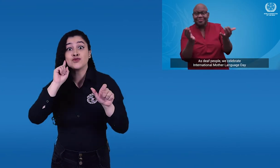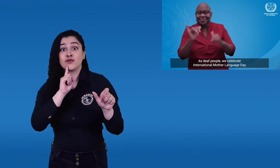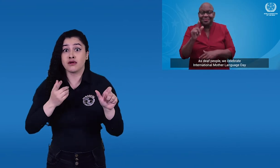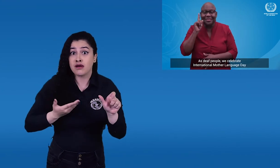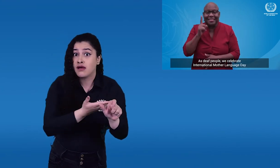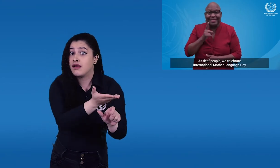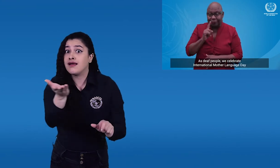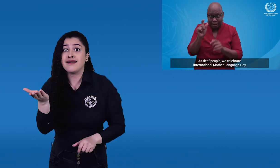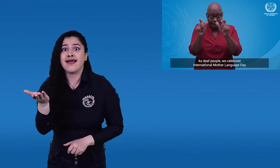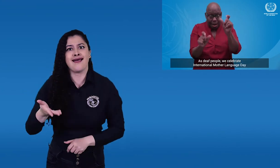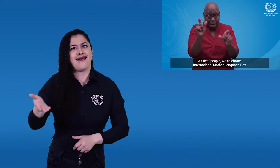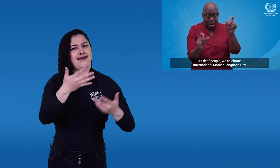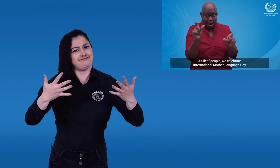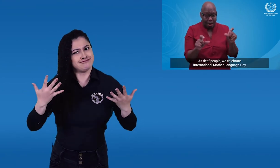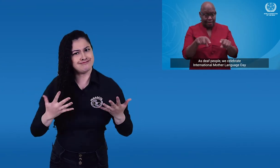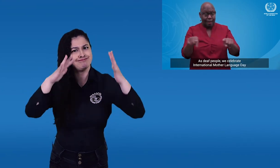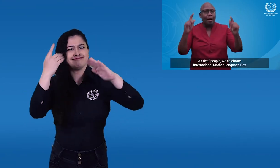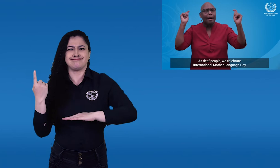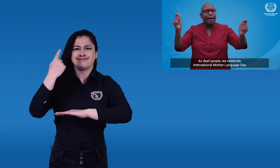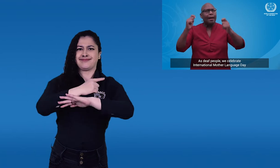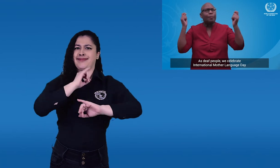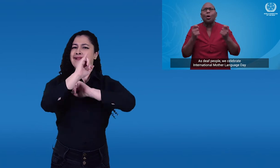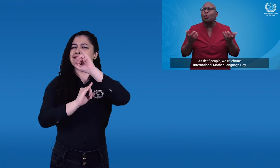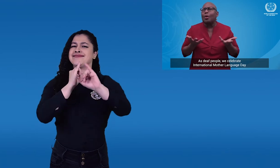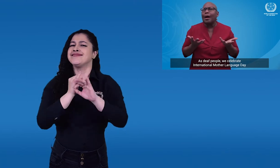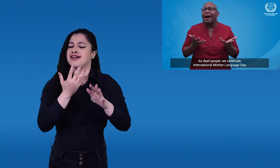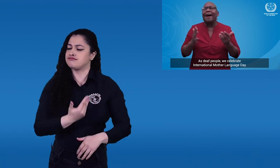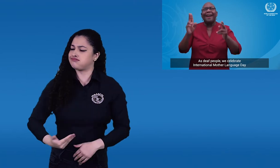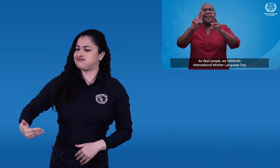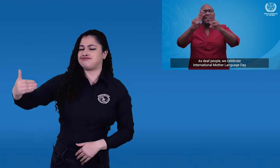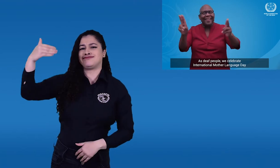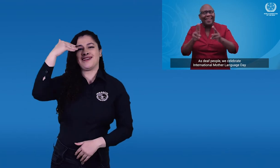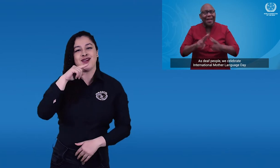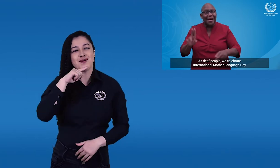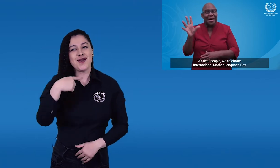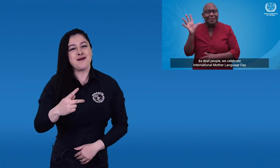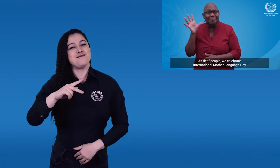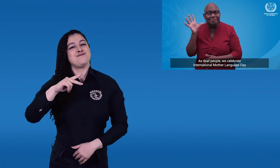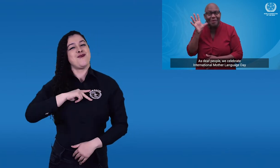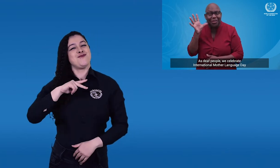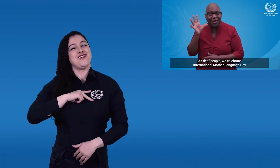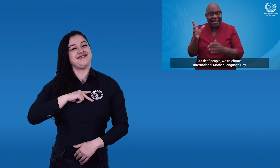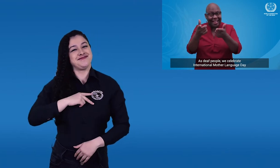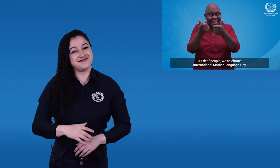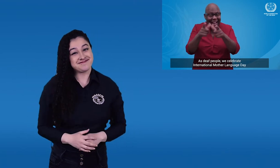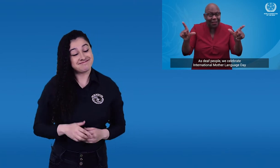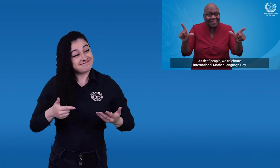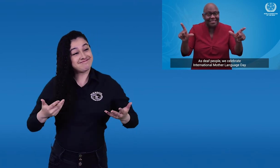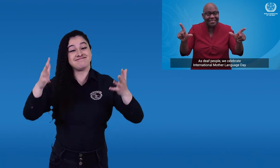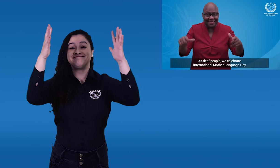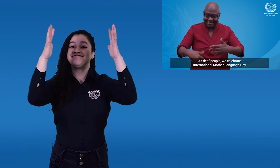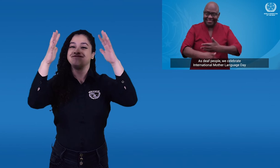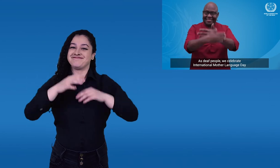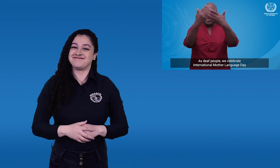Como personas sordas, celebramos el Día Internacional